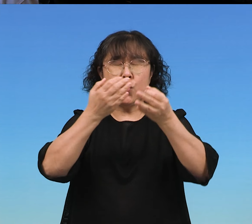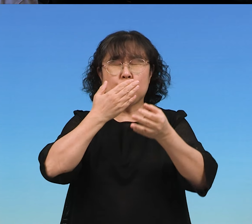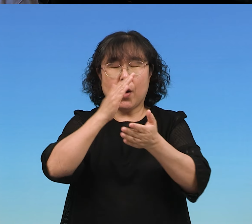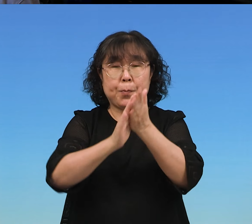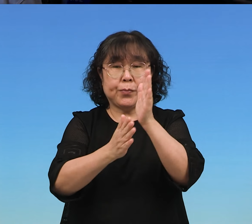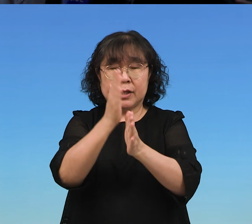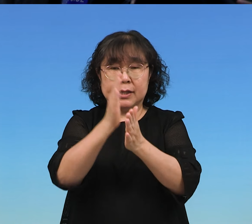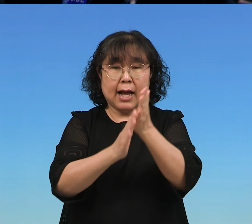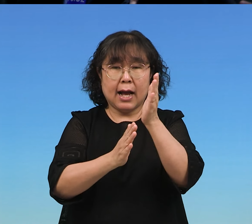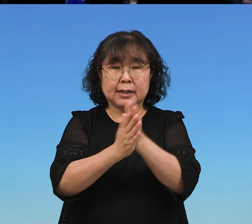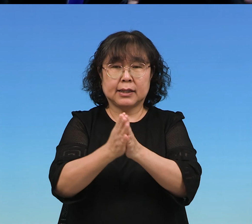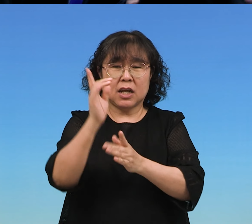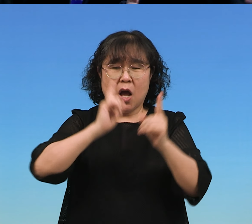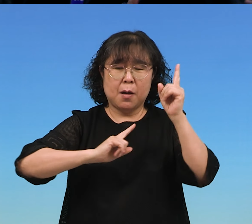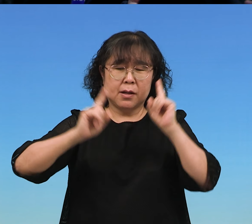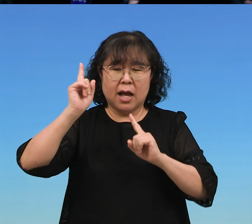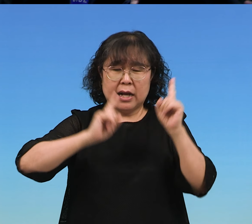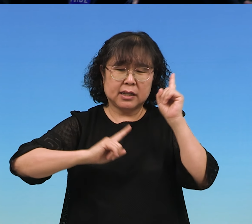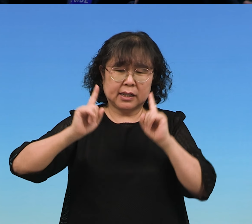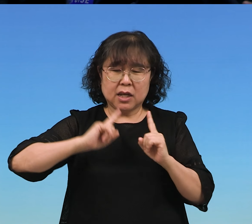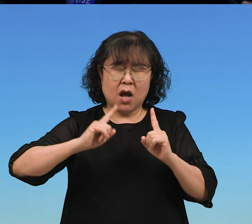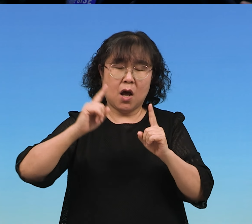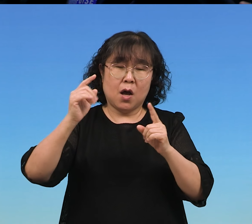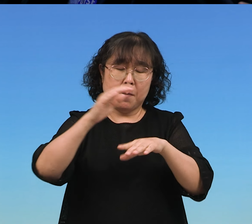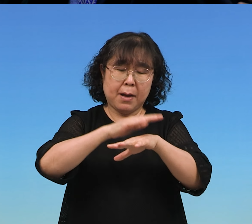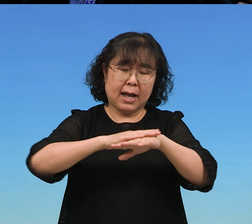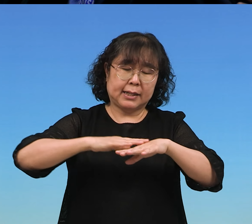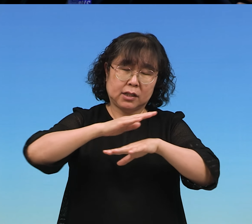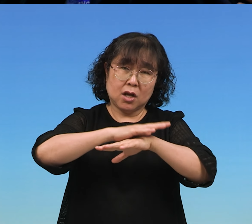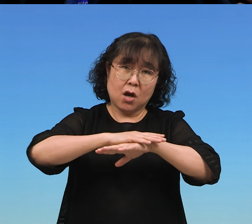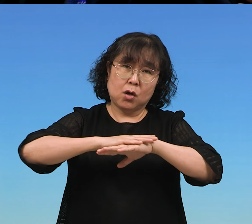볼 수 없는 상처 만지시네.